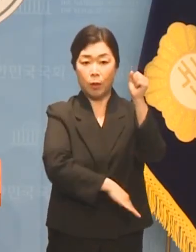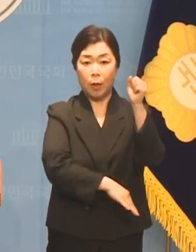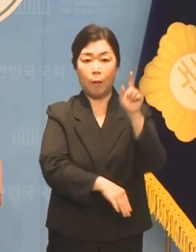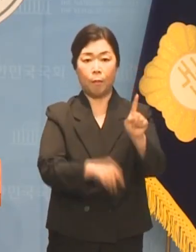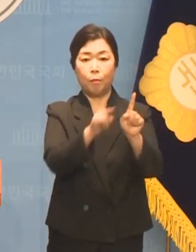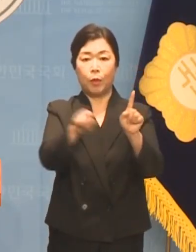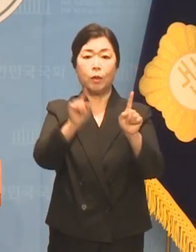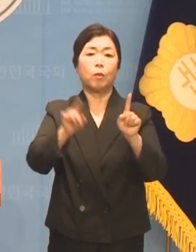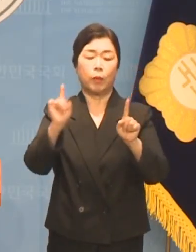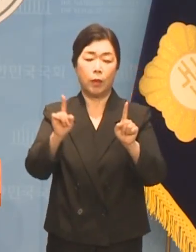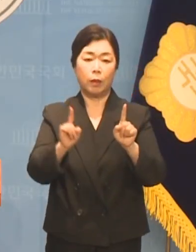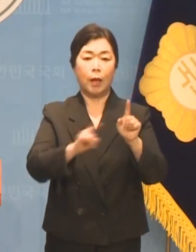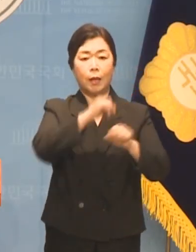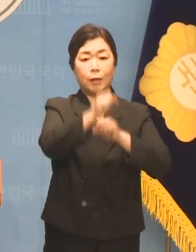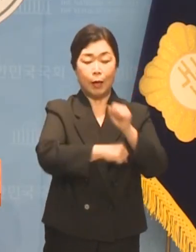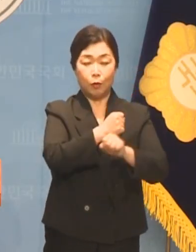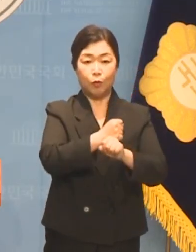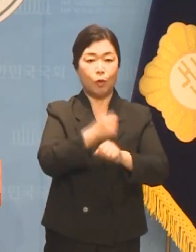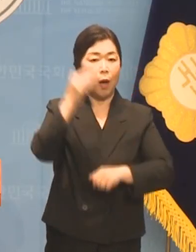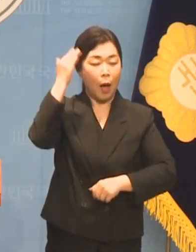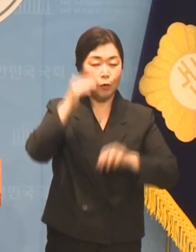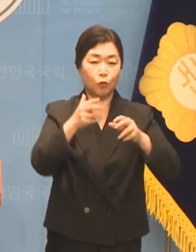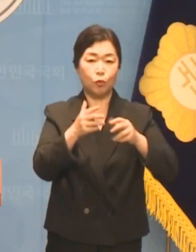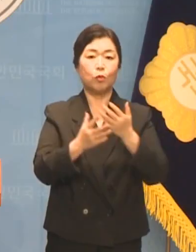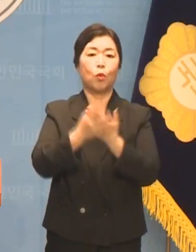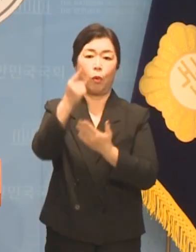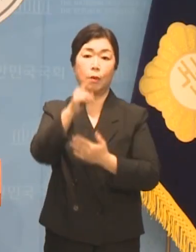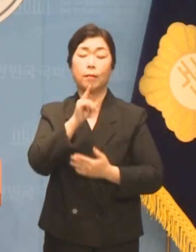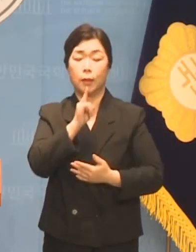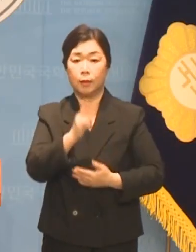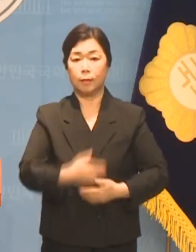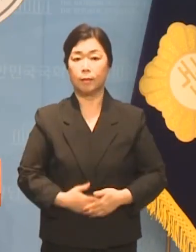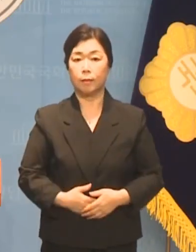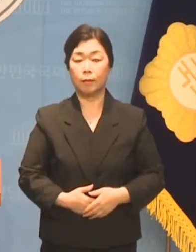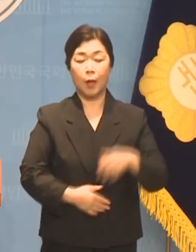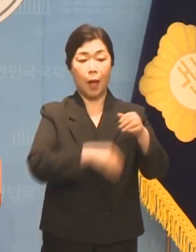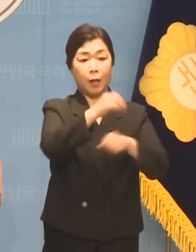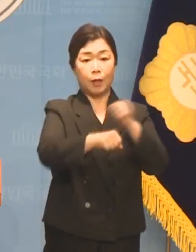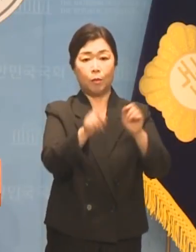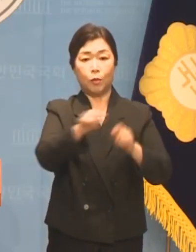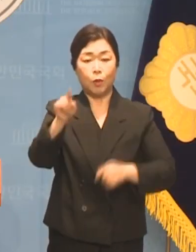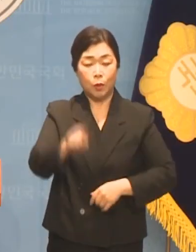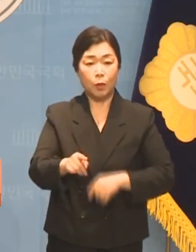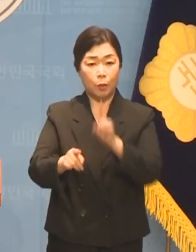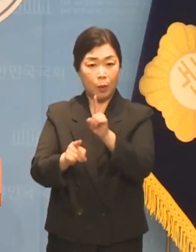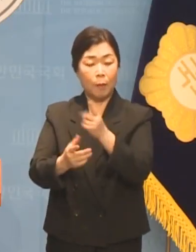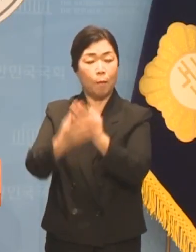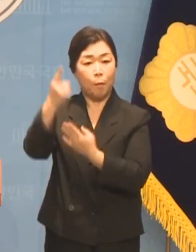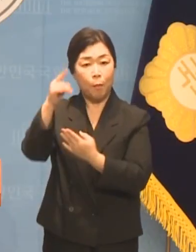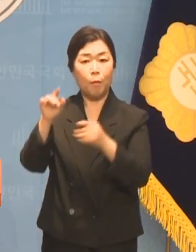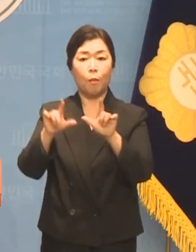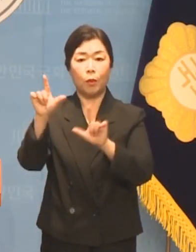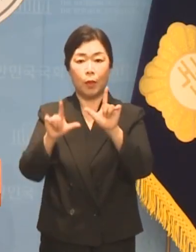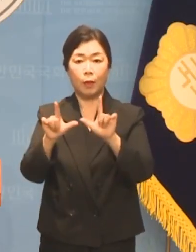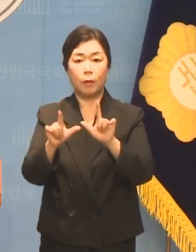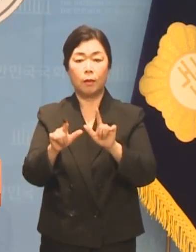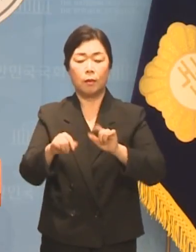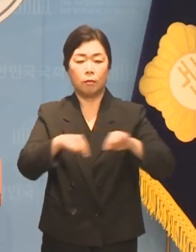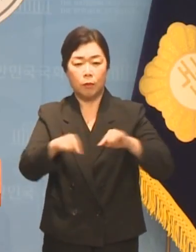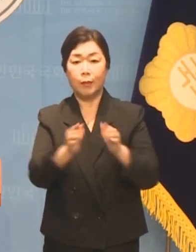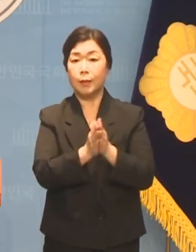코리아 자유통일을 말합니다. 앞으로 자유 플러스 원 코리아 모델을